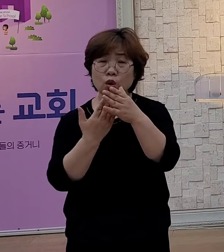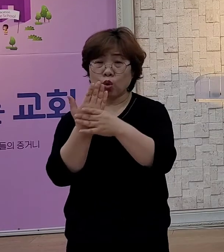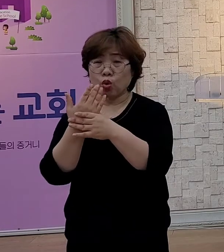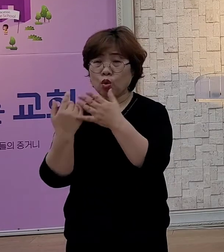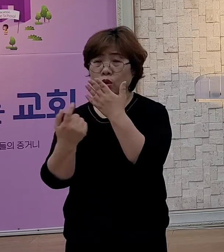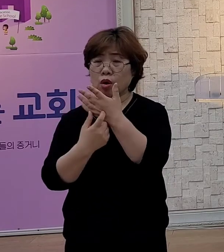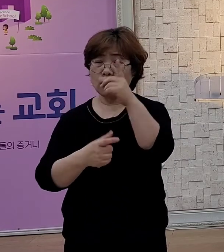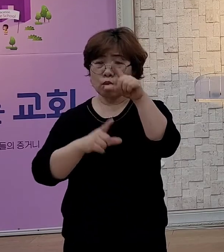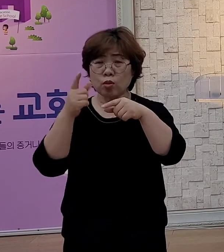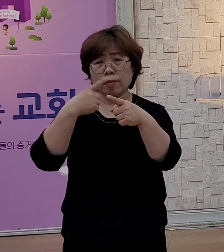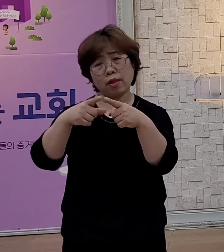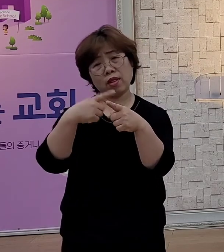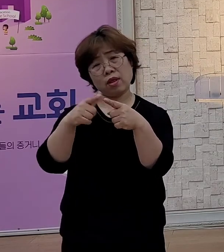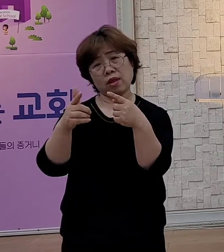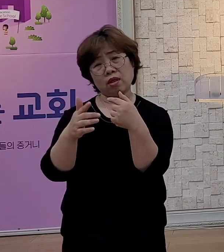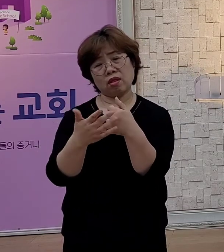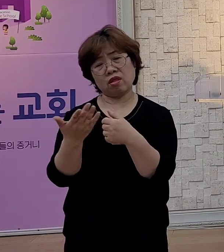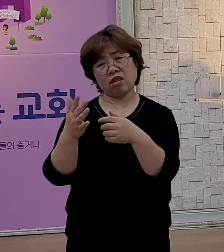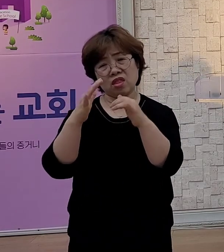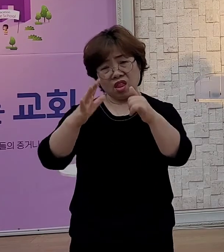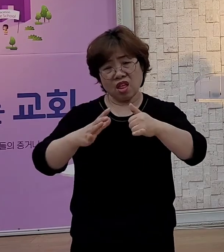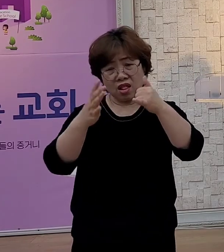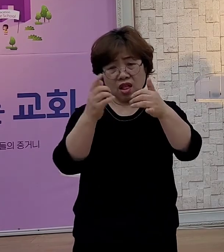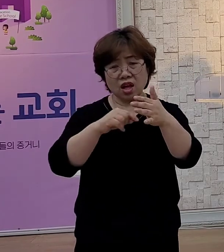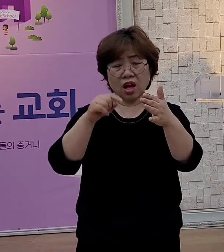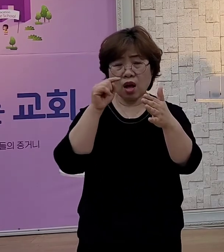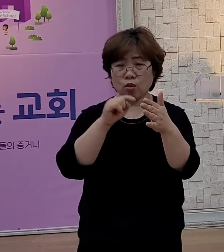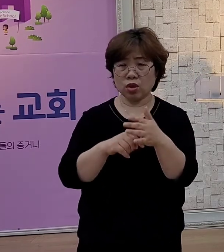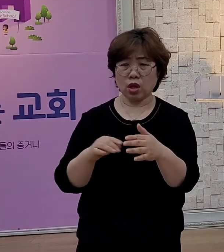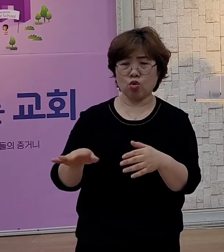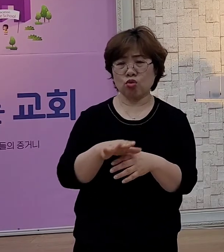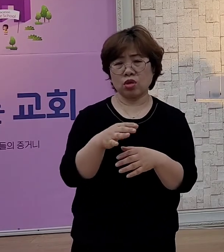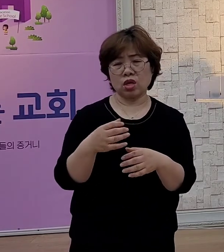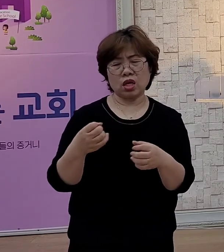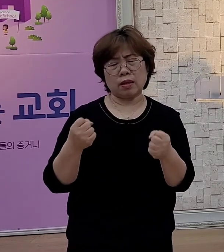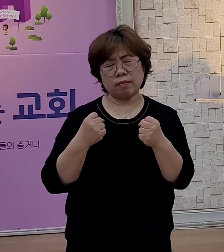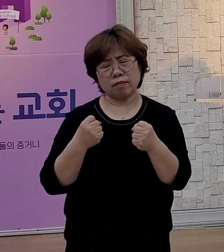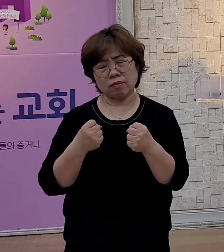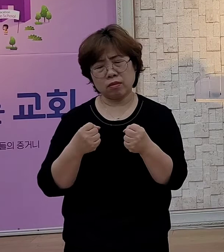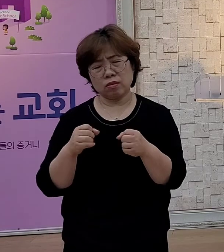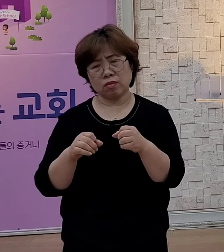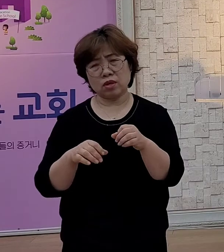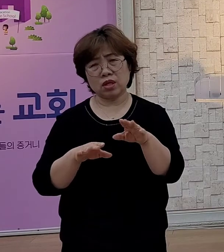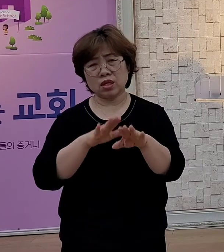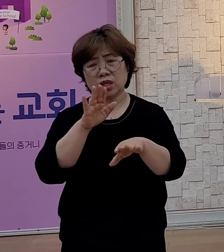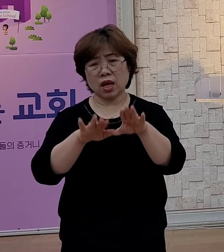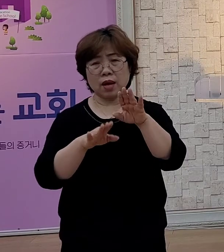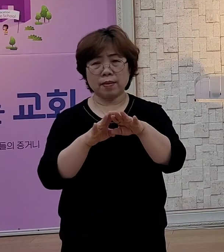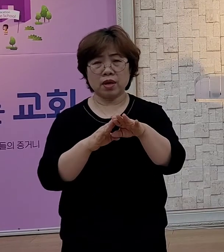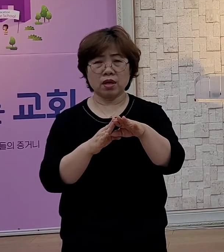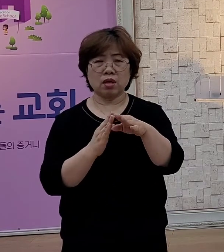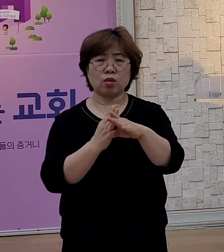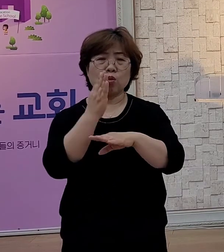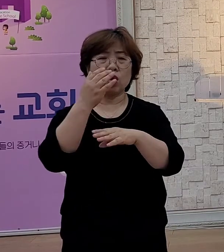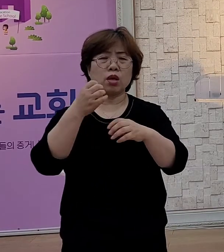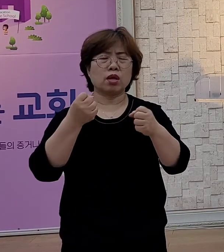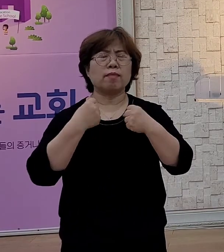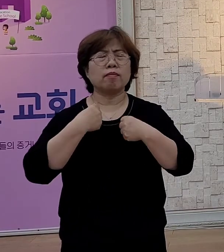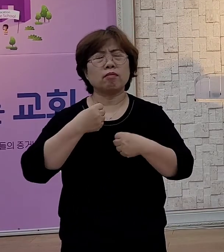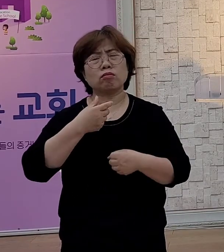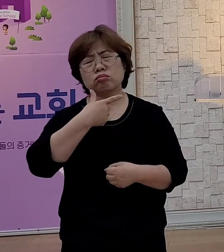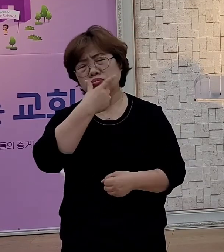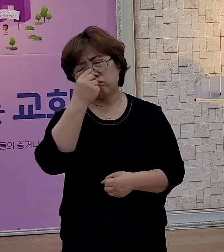가지고 판단하는데 어떻게 우리가 무슨 힘으로 이 세상을 거슬리면서 이렇게 차별하지 않고 살 수